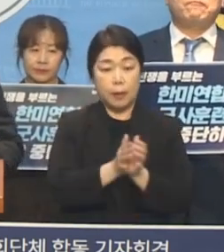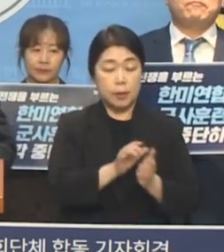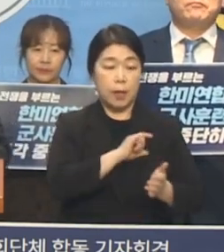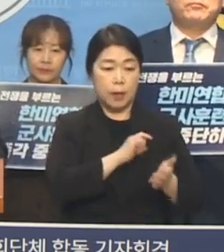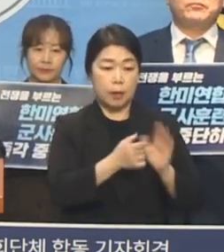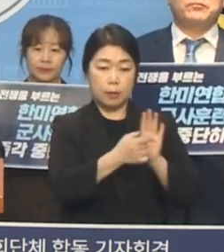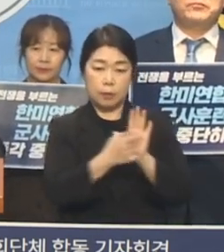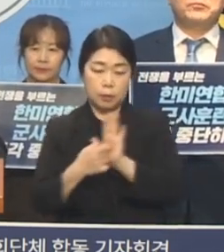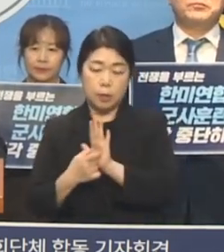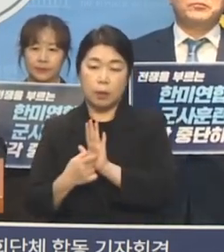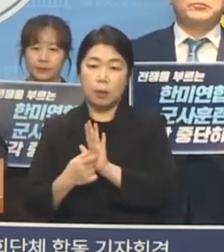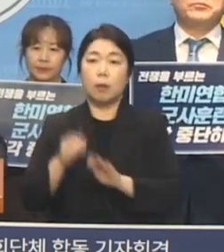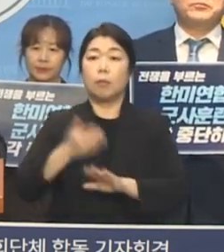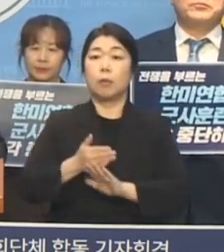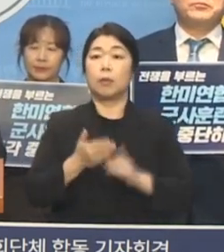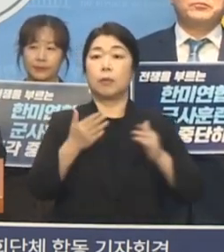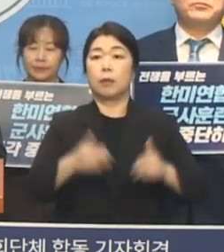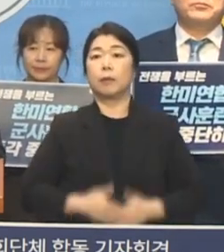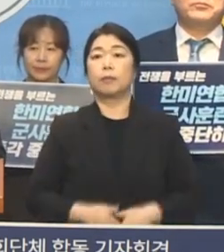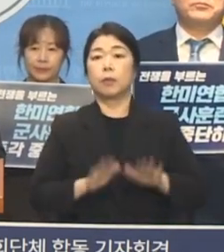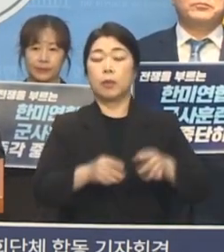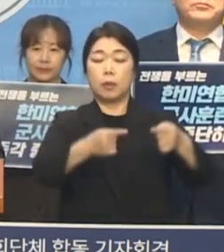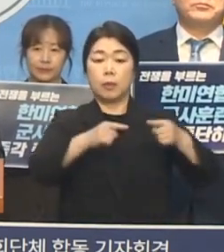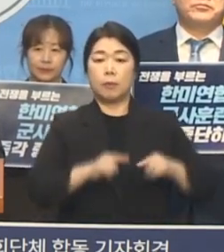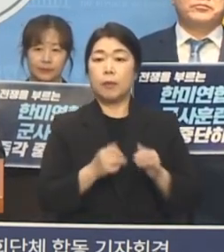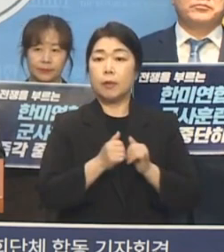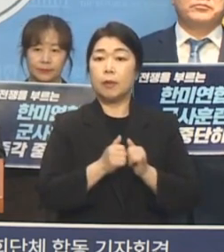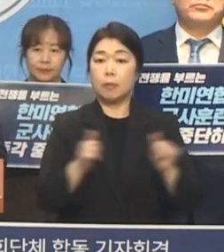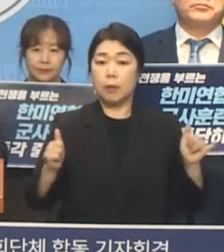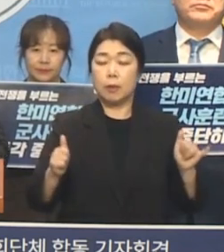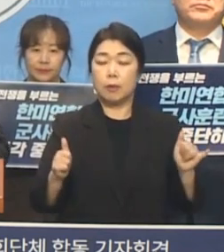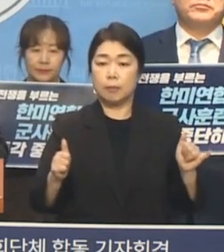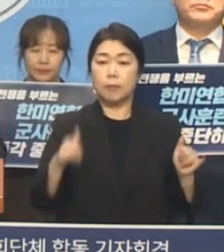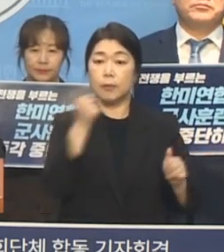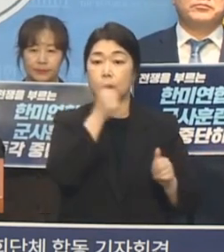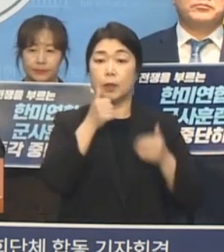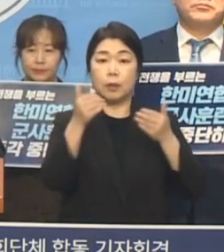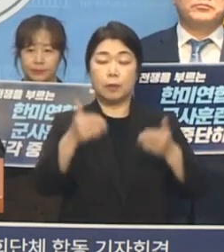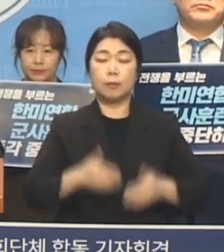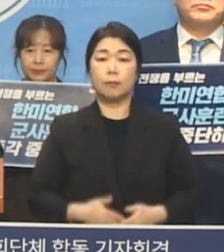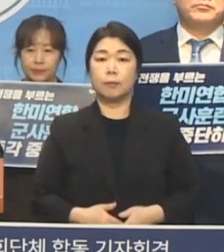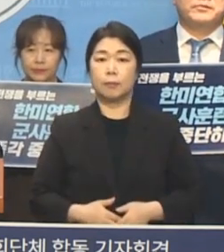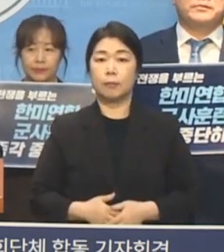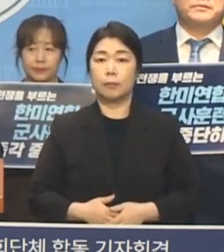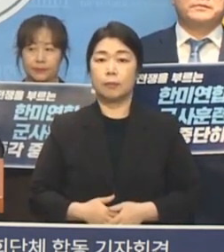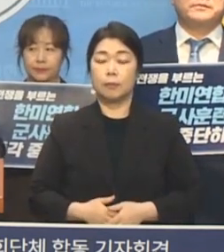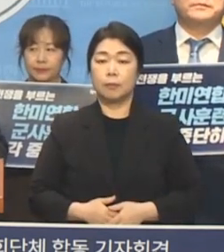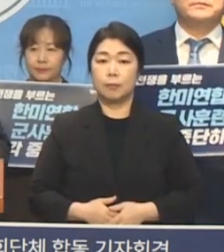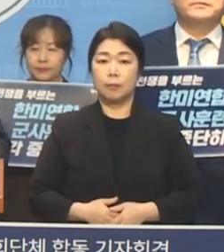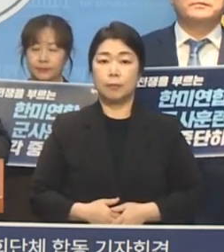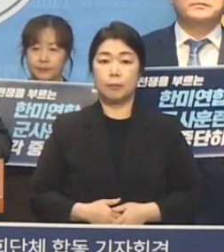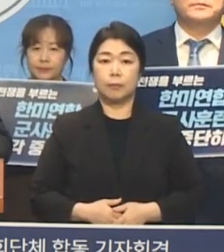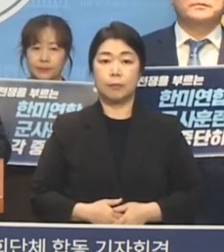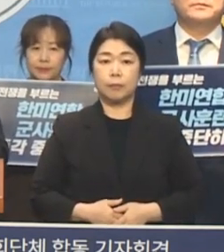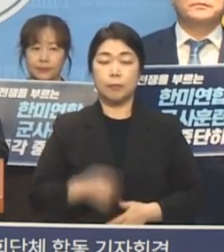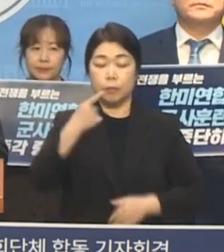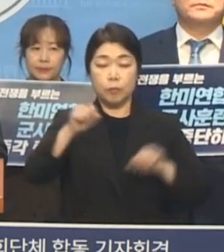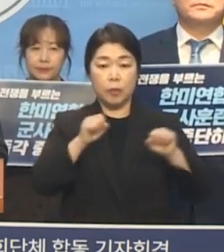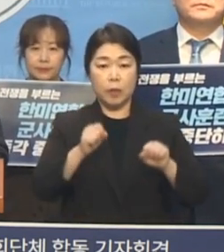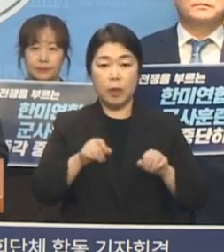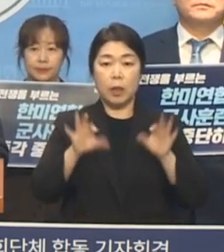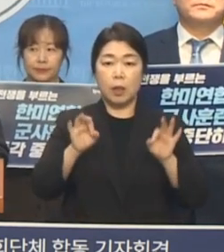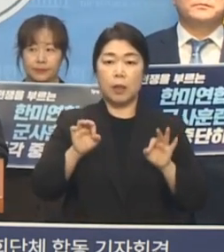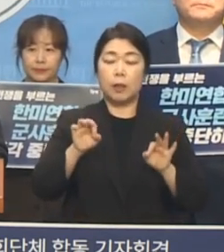너무 감사드리고요. 오늘 참석하신 분들 간단하게 소개해드리고 마무리하도록 하겠습니다. 촛불행동의